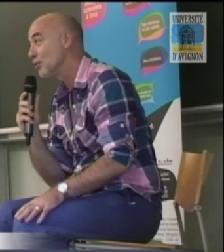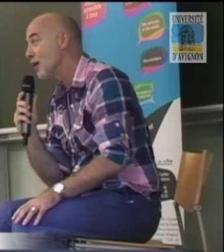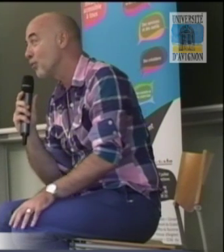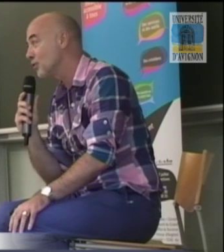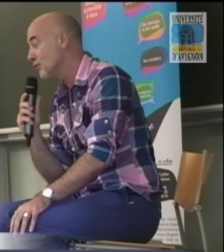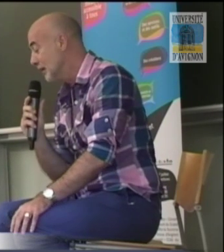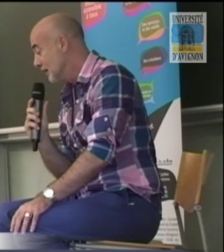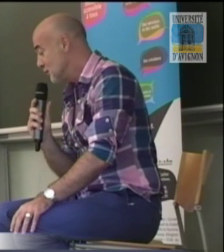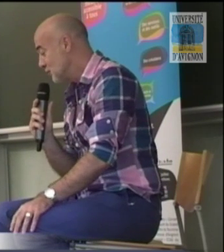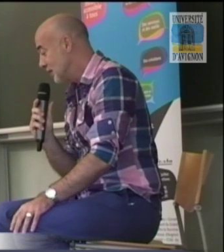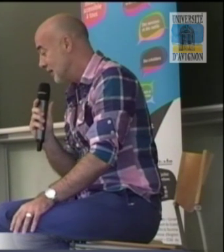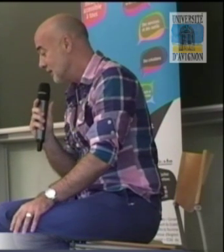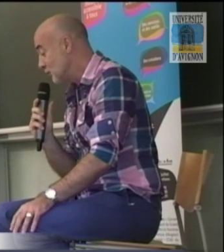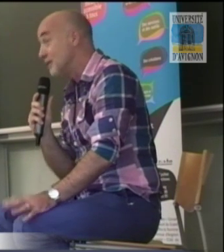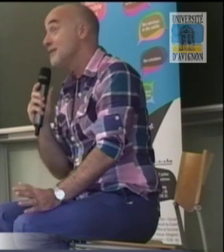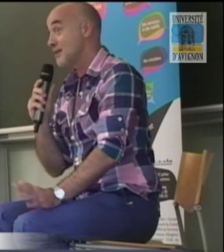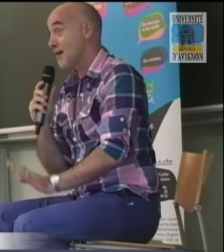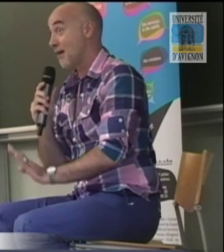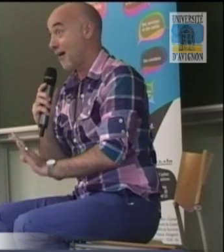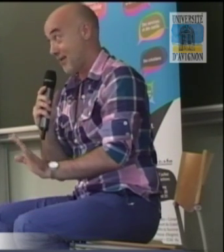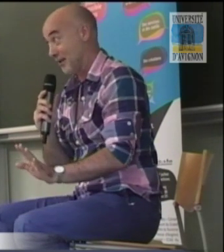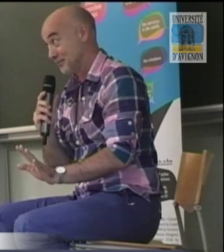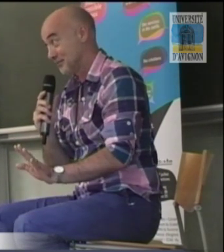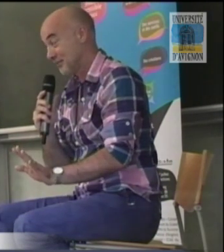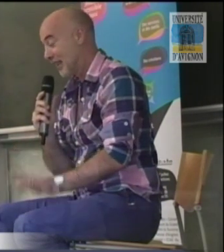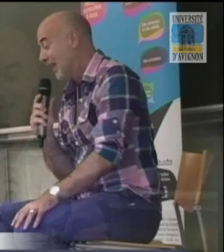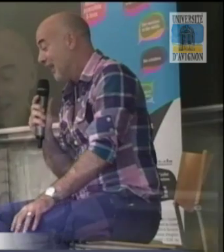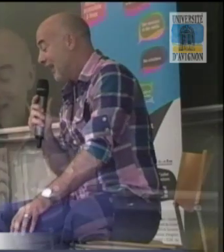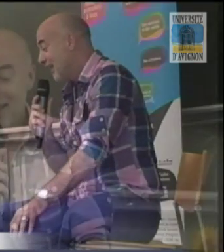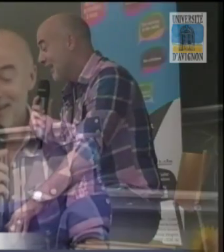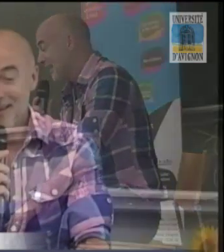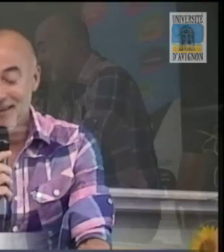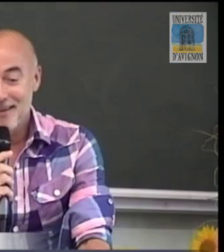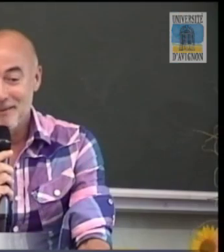me semble important. Je ne détiens rien.